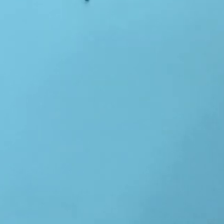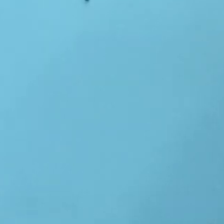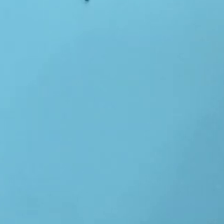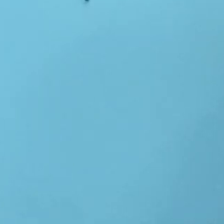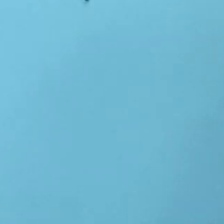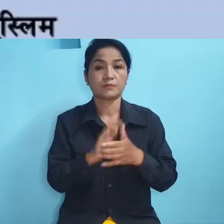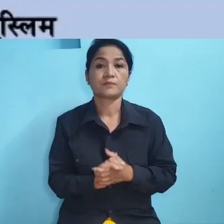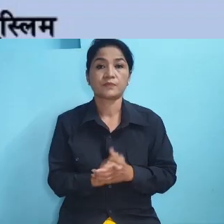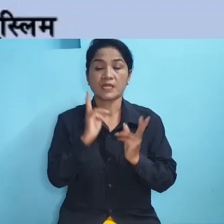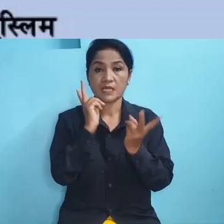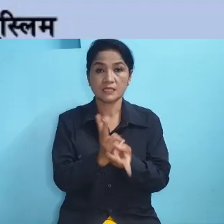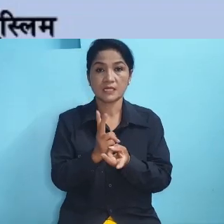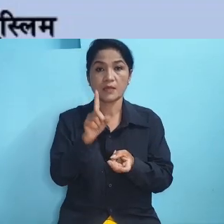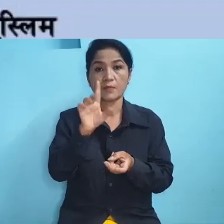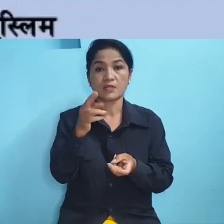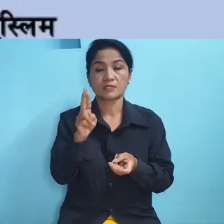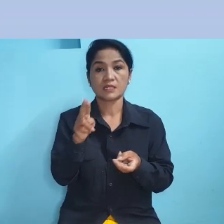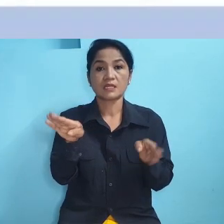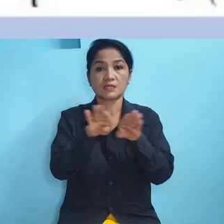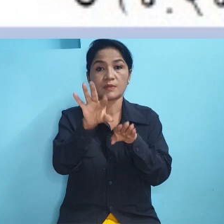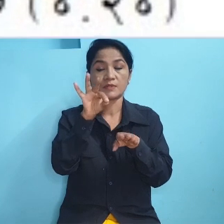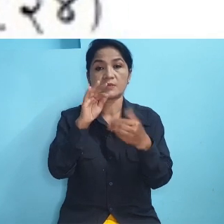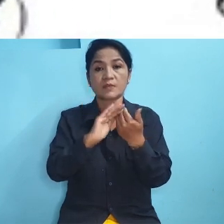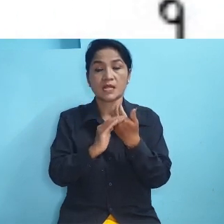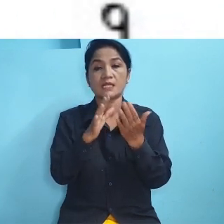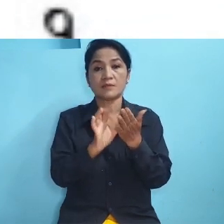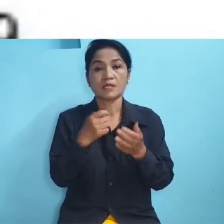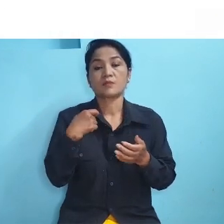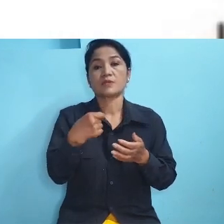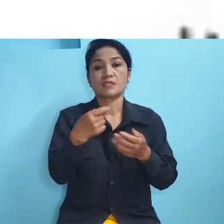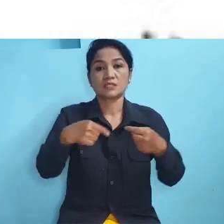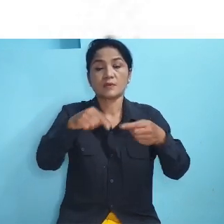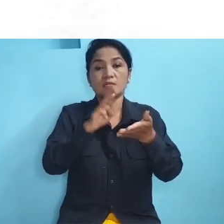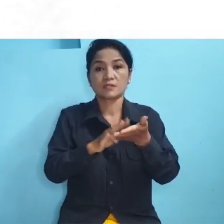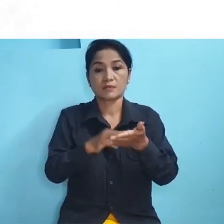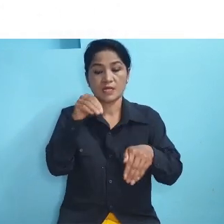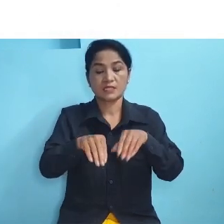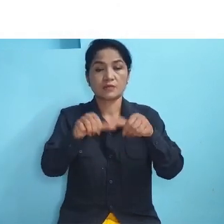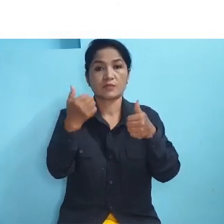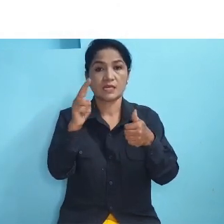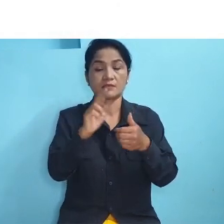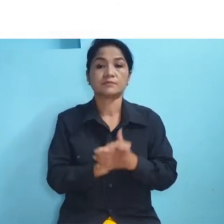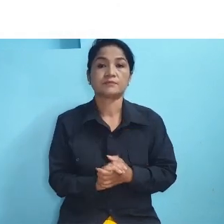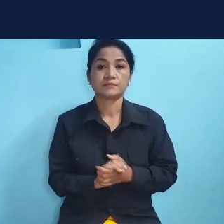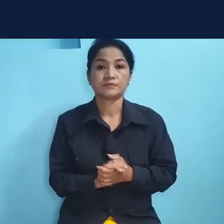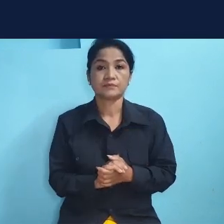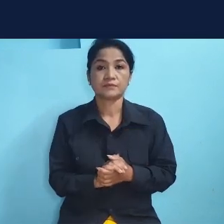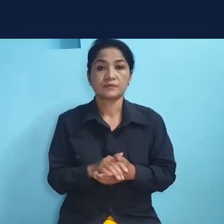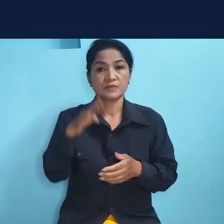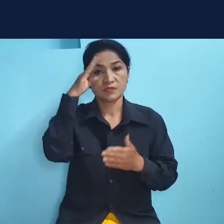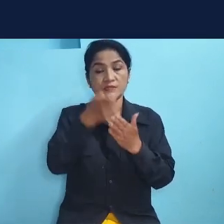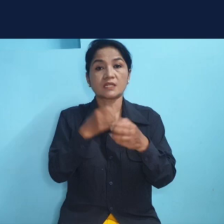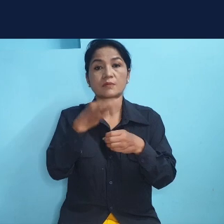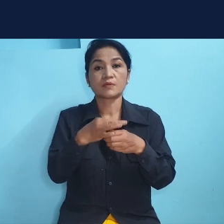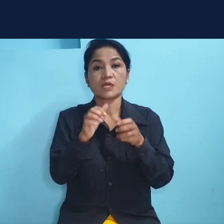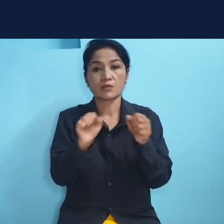निर्वाचित भएका छन्। यसै गरी 15 जना समानुपातिक प्रणाली मार्फत प्रतिनिधि सभा सदस्यमा निर्वाचित भएका छन्।